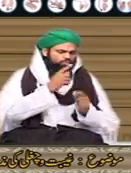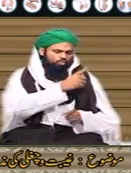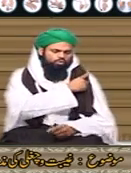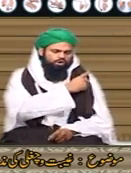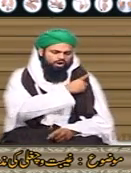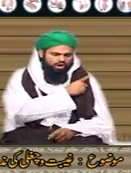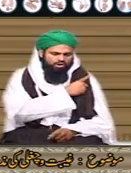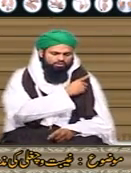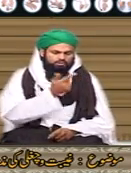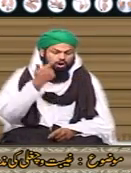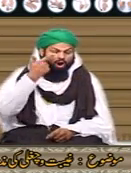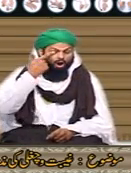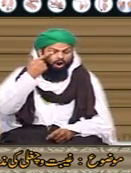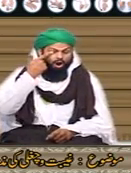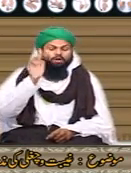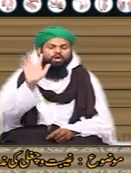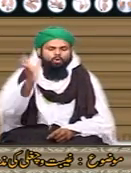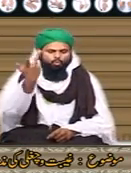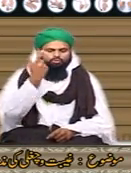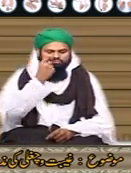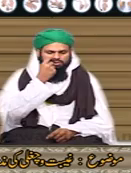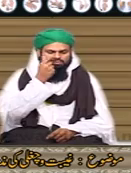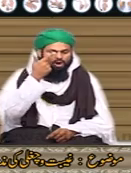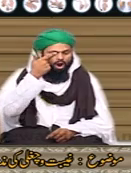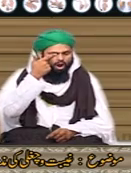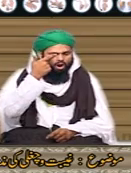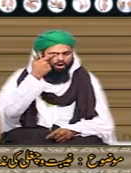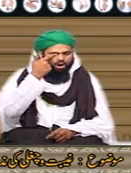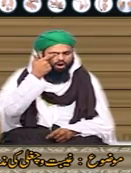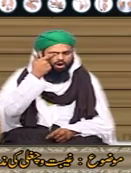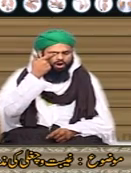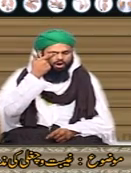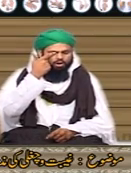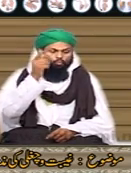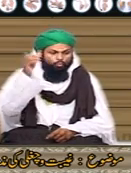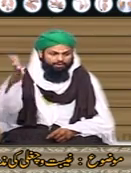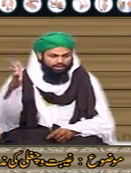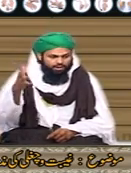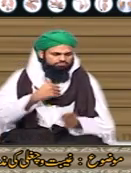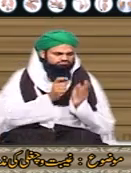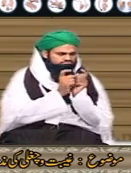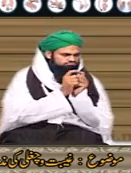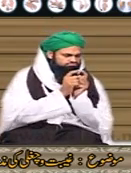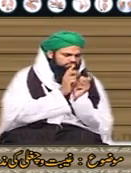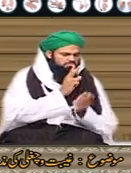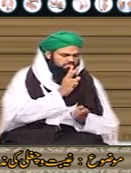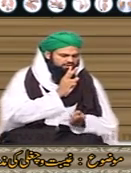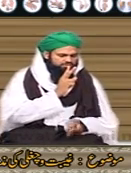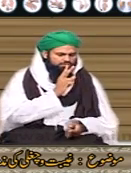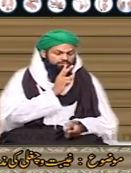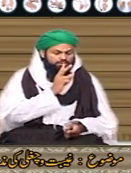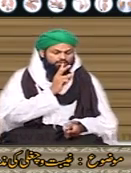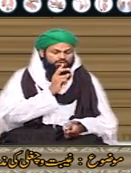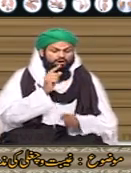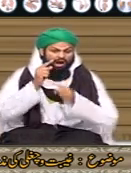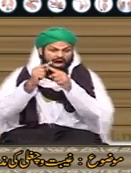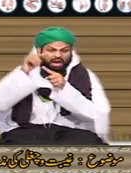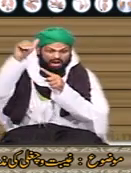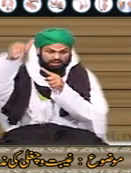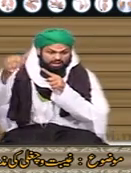میں یہ عیب ہے. کسی کو کانا کہہ دو اگرچہ وہ کانا ہے، یہ ہے دراصل غیبت. اور ظاہر کسی میں عیب ہے